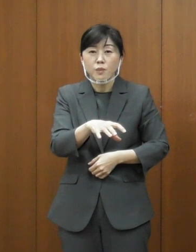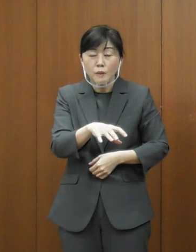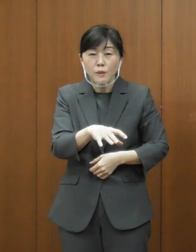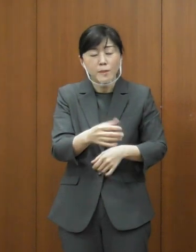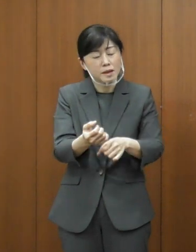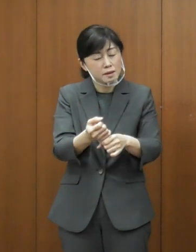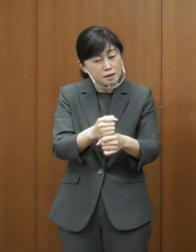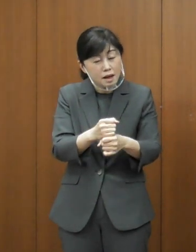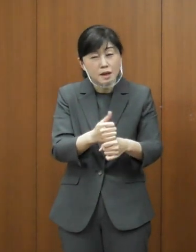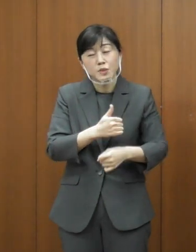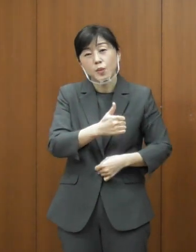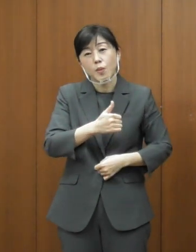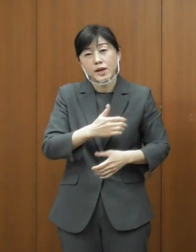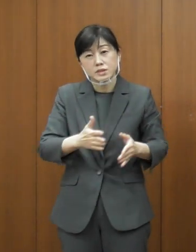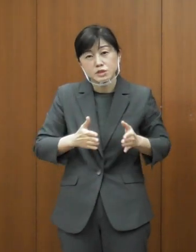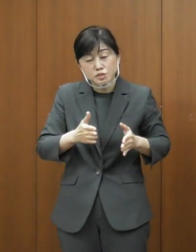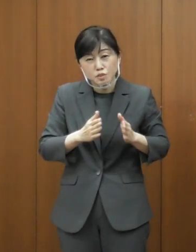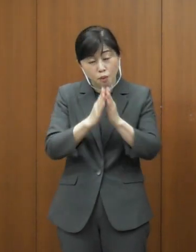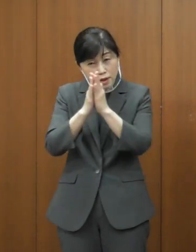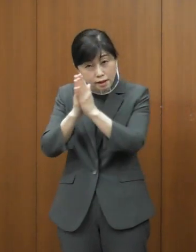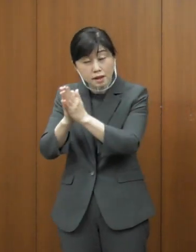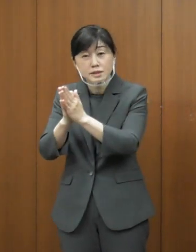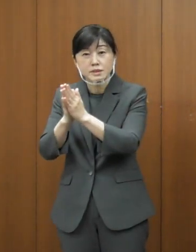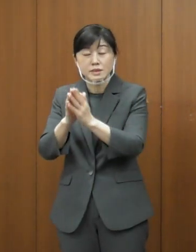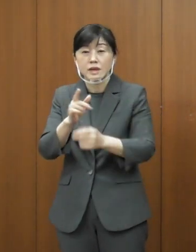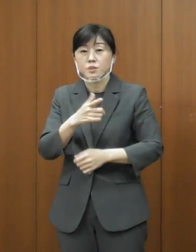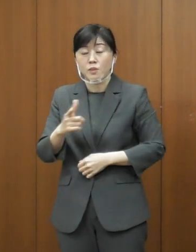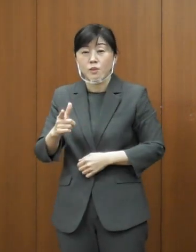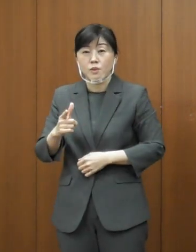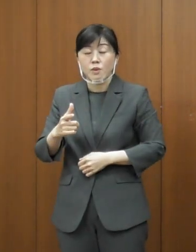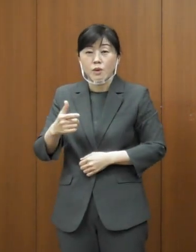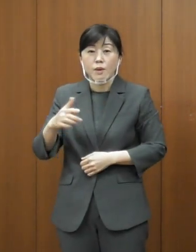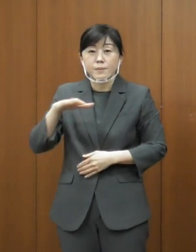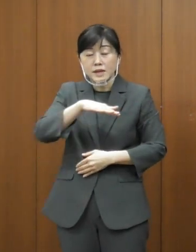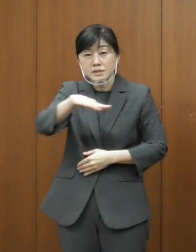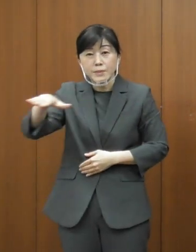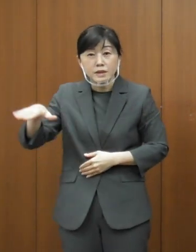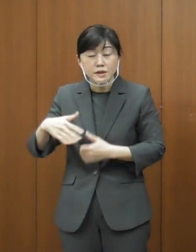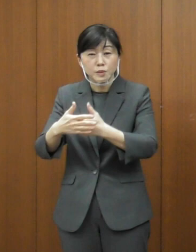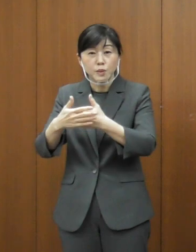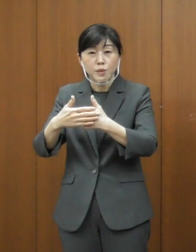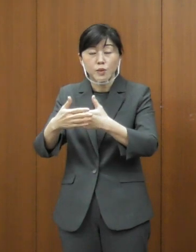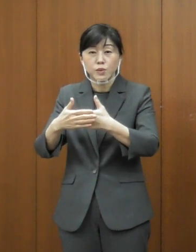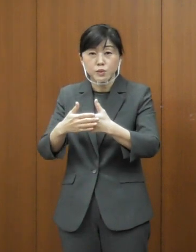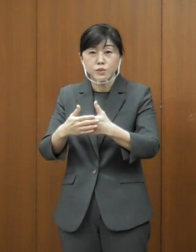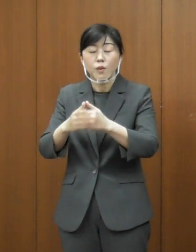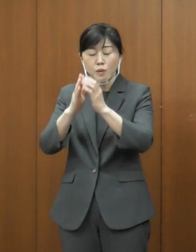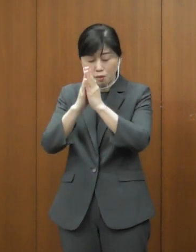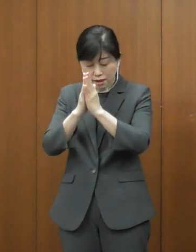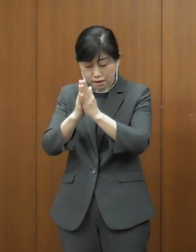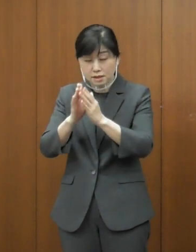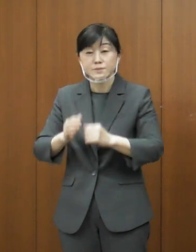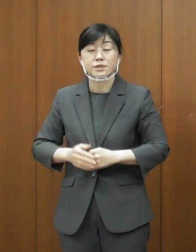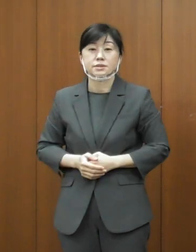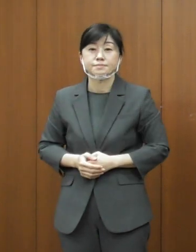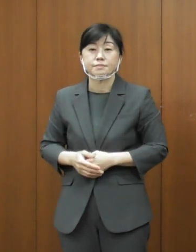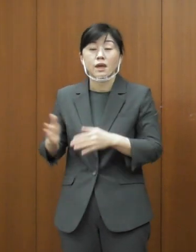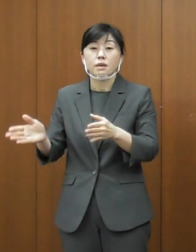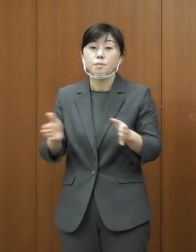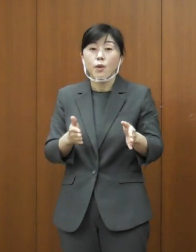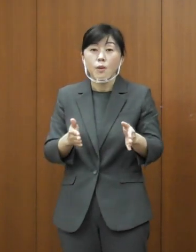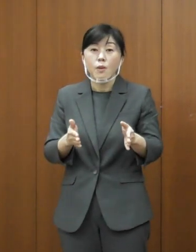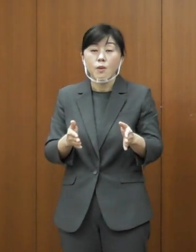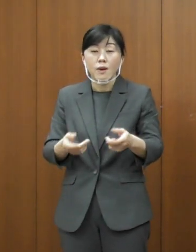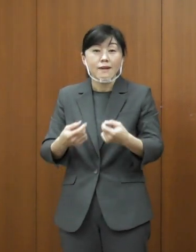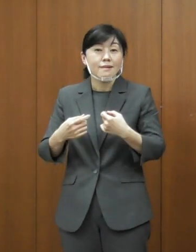ど、区民の皆さんに、ご協力をお願いするものであります。一方、感染